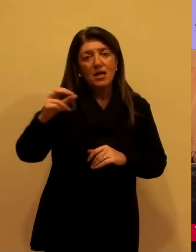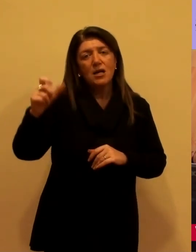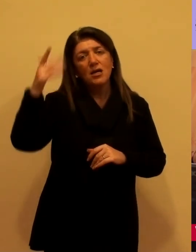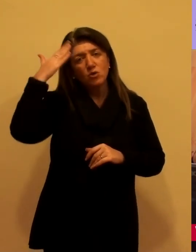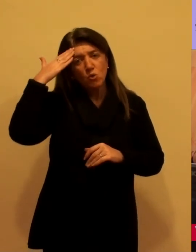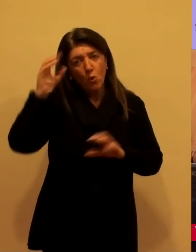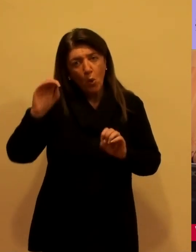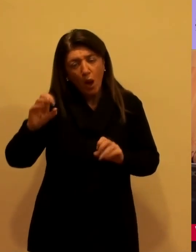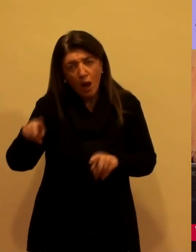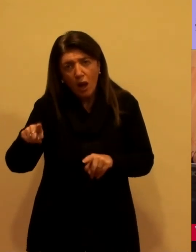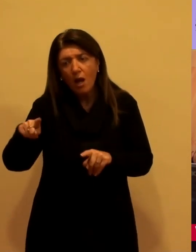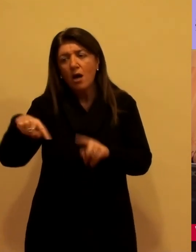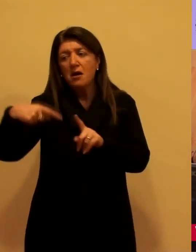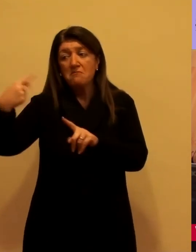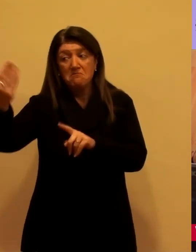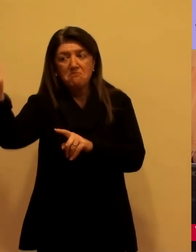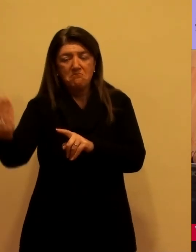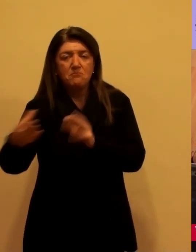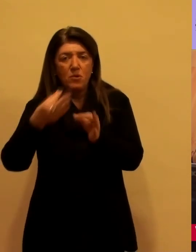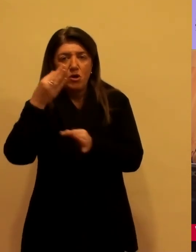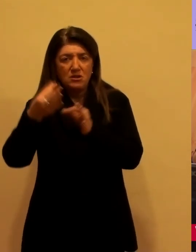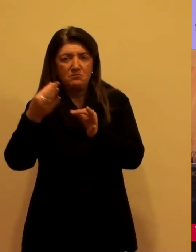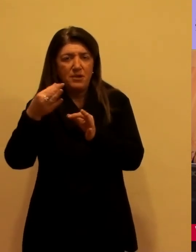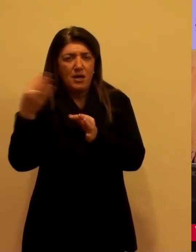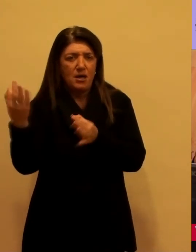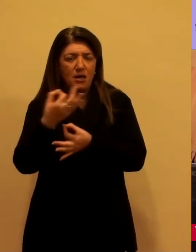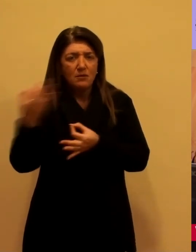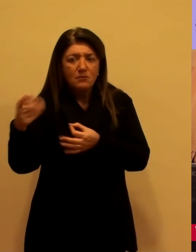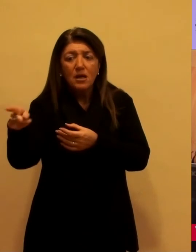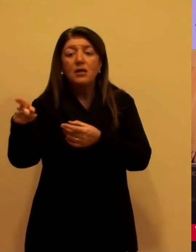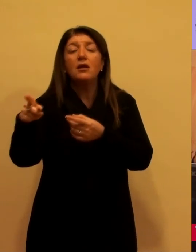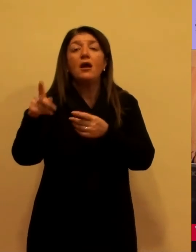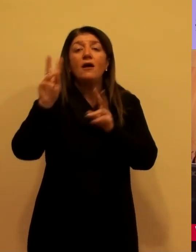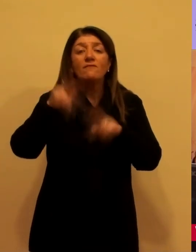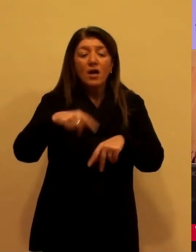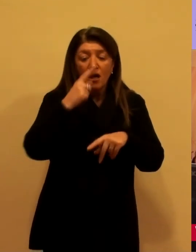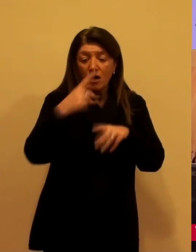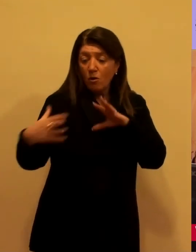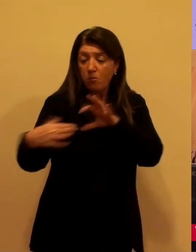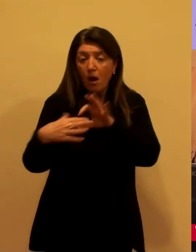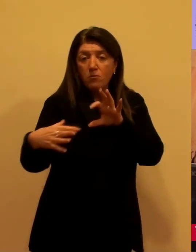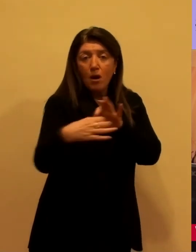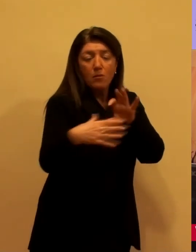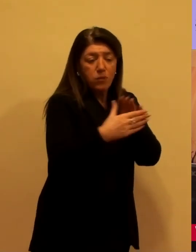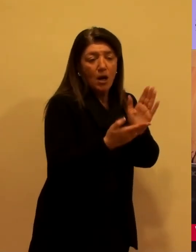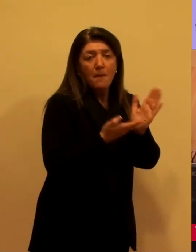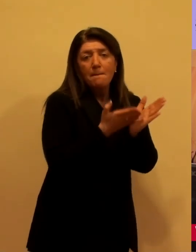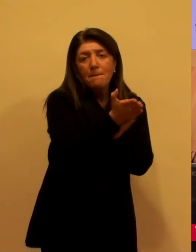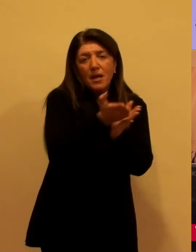Brunella, però appunto è un percorso ininterrotto dove